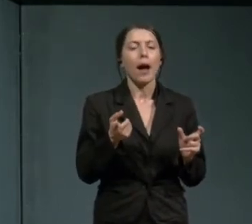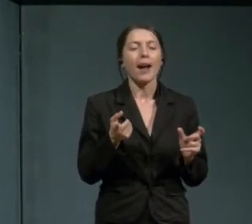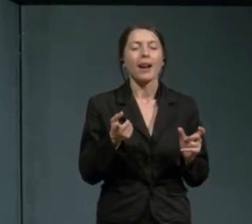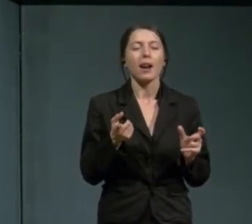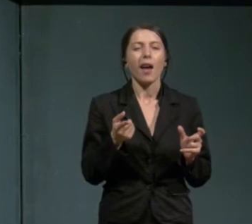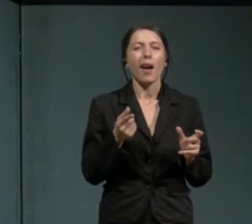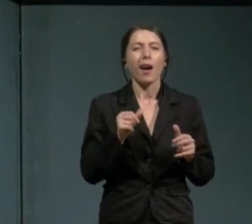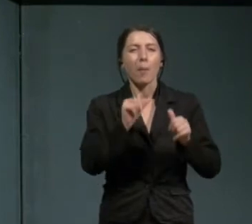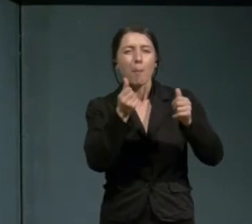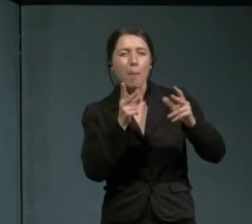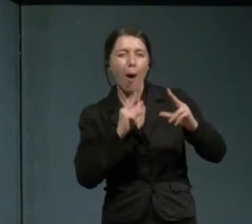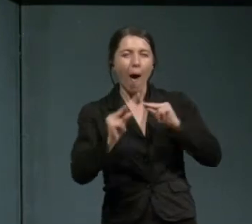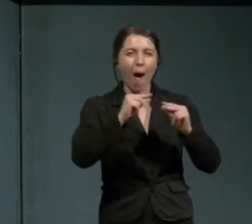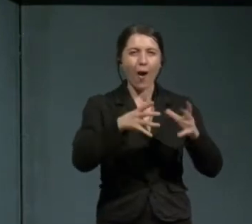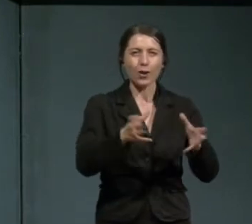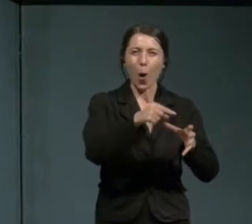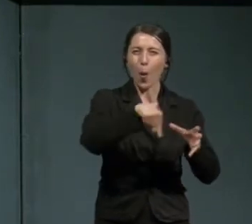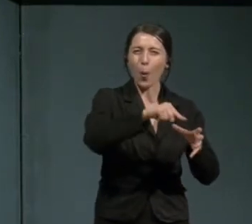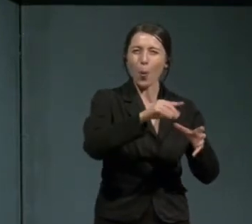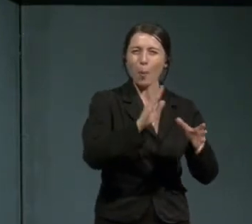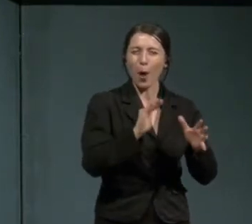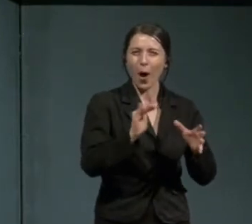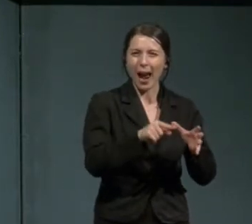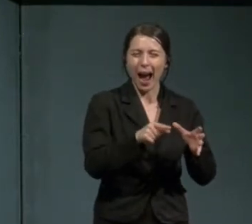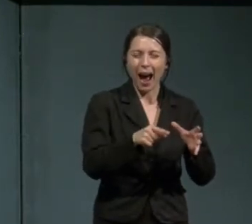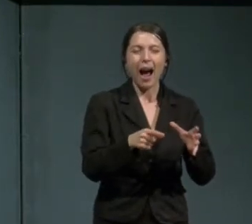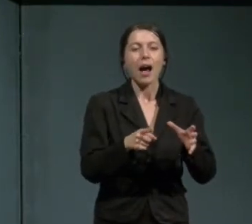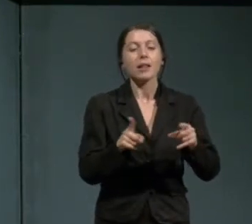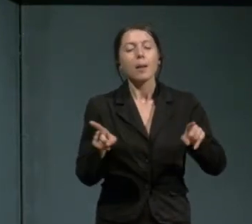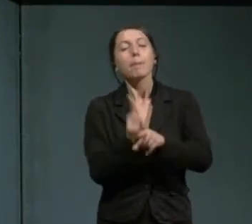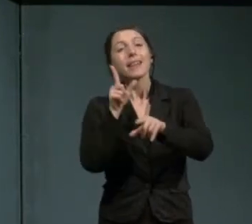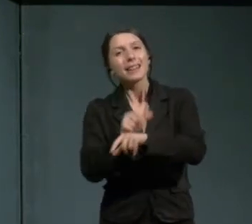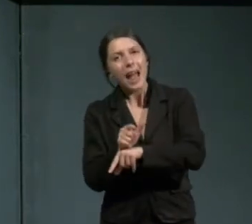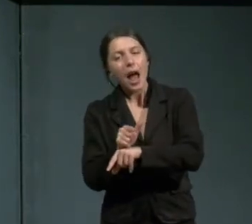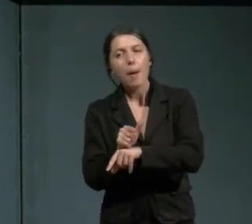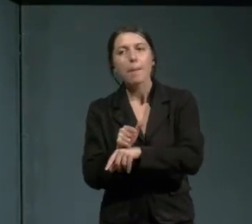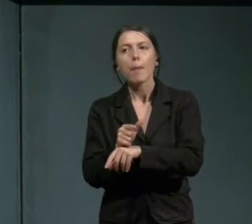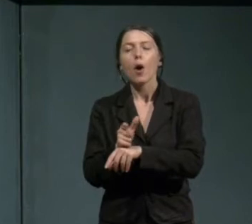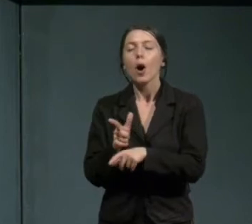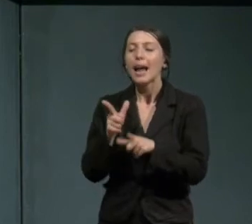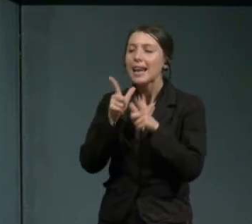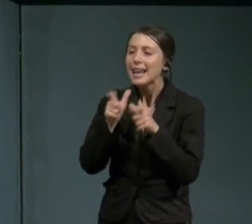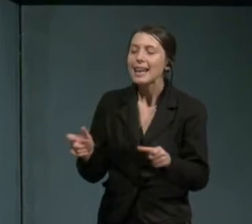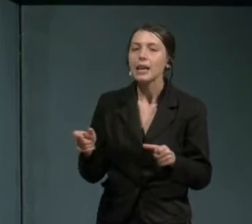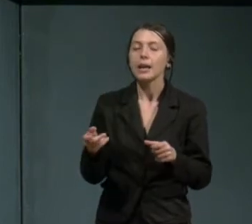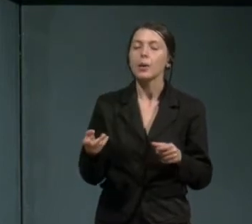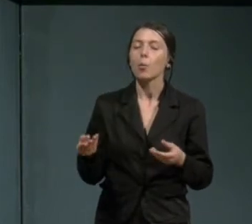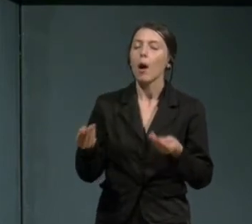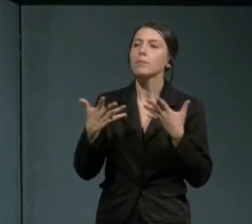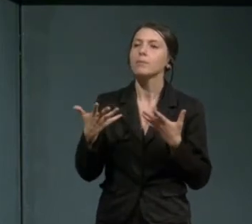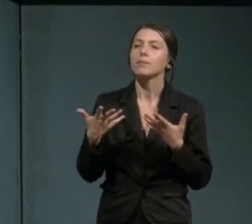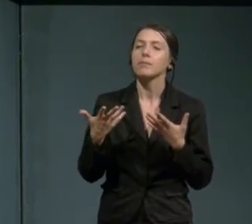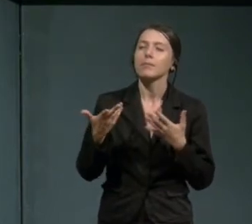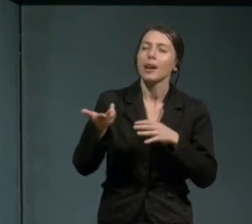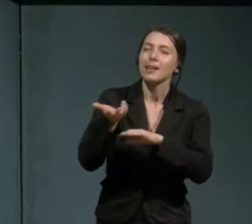della banda il linguaggio comune dei dei ragazzi ma allo stesso tempo anche la lingua che sa restituire perfettamente la